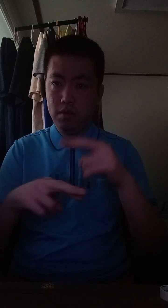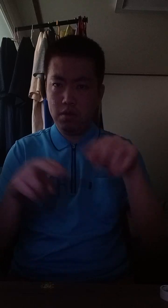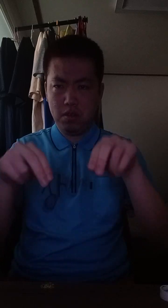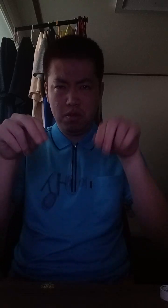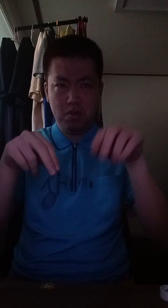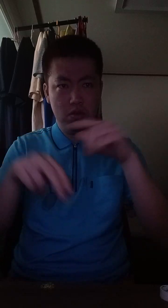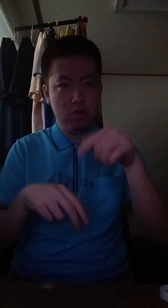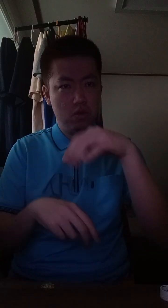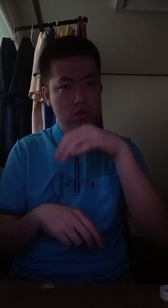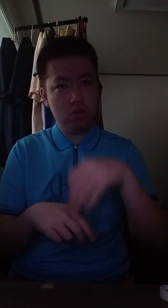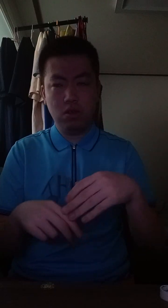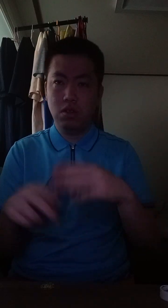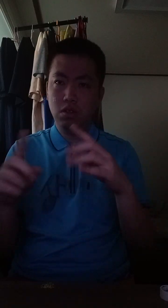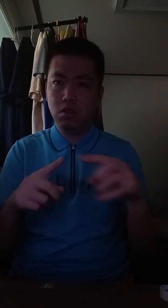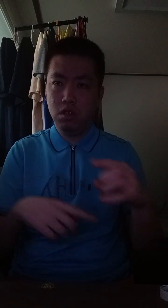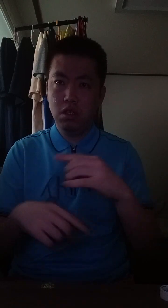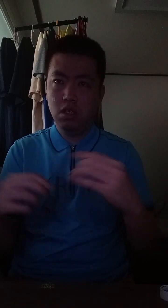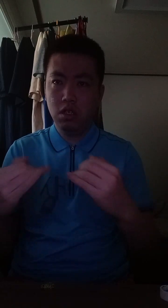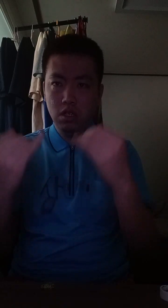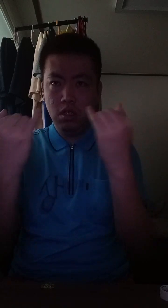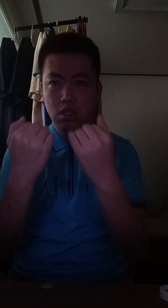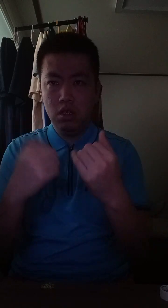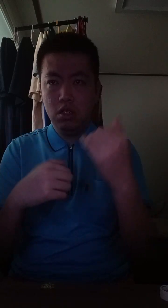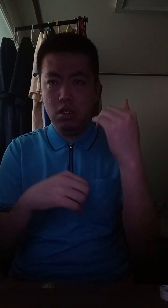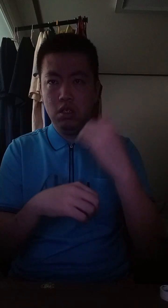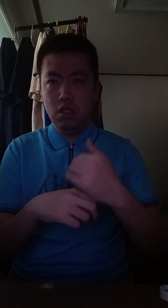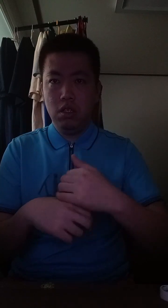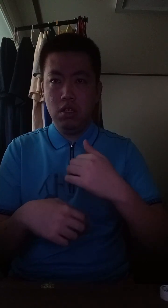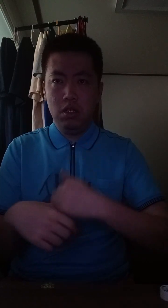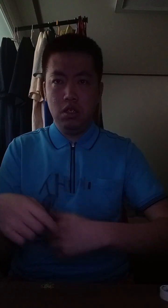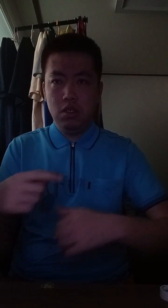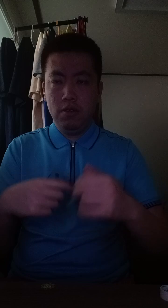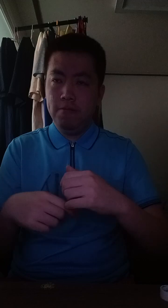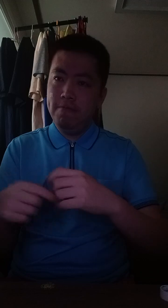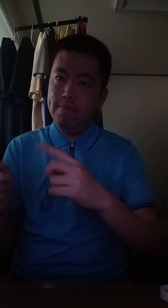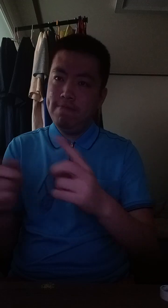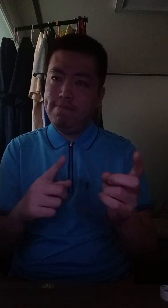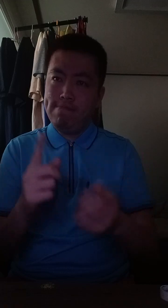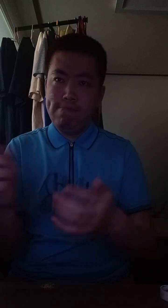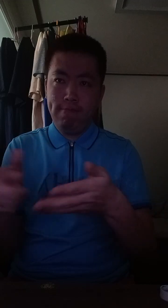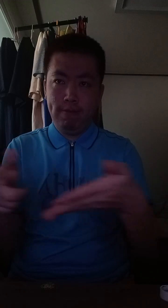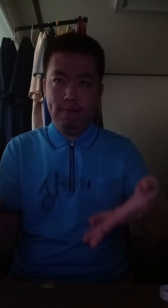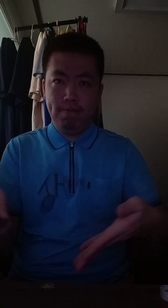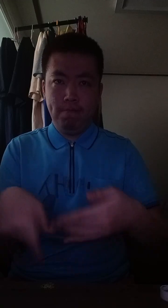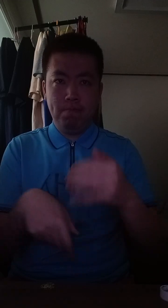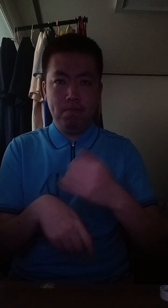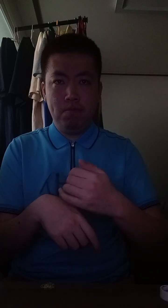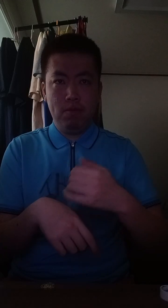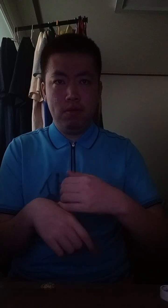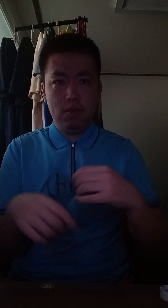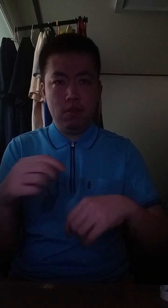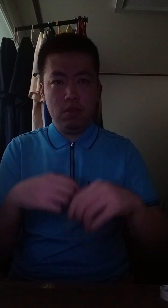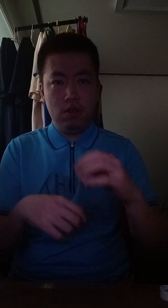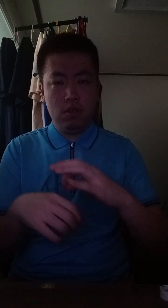변압기가 오래될수록 늘어나는 전력 수요를 버티기 어렵다며 오래된 아파트 단지에서는 변압기 교체를